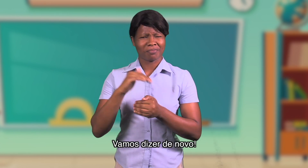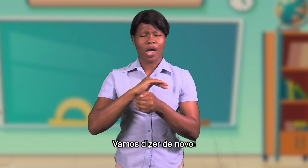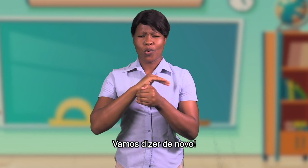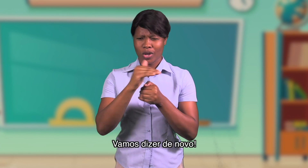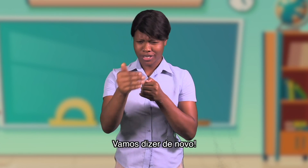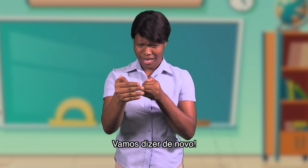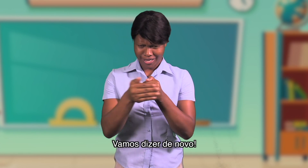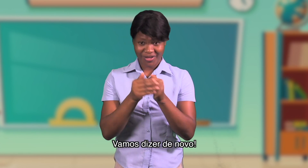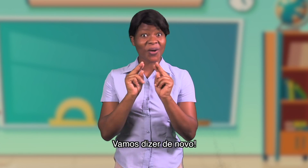Vamos dizer de novo?